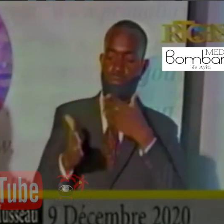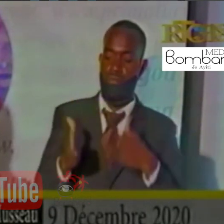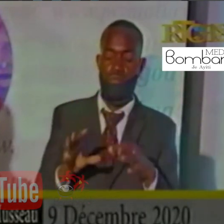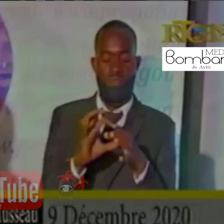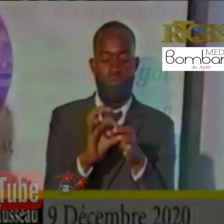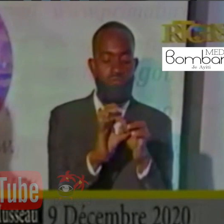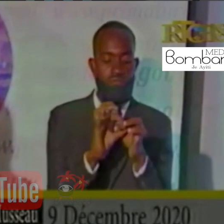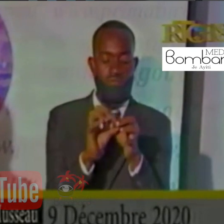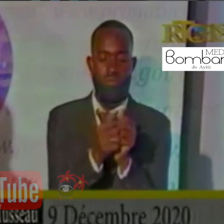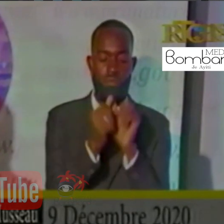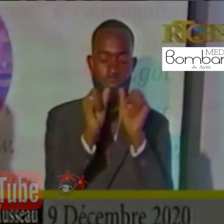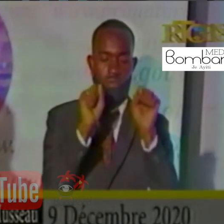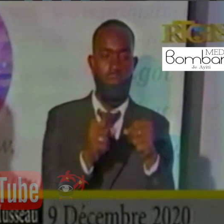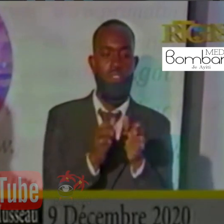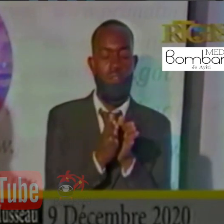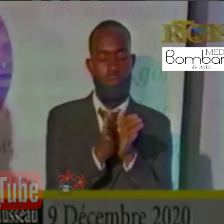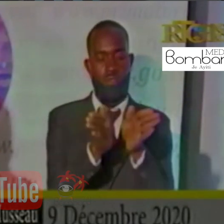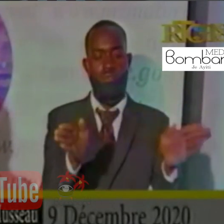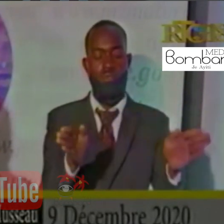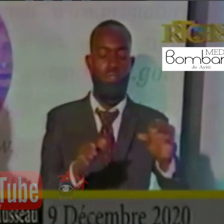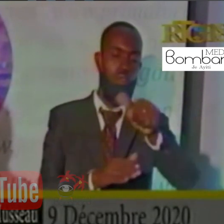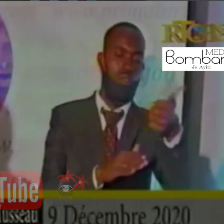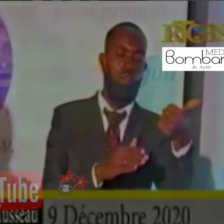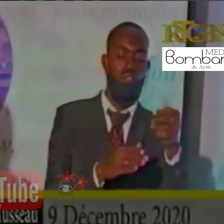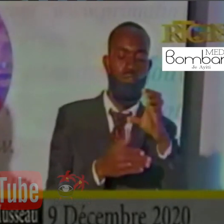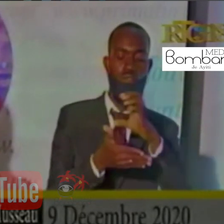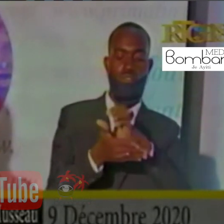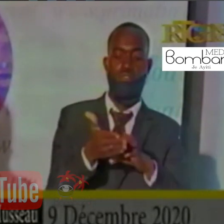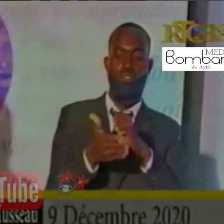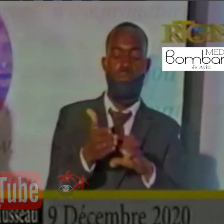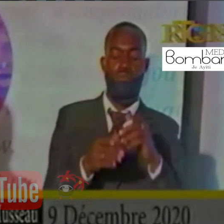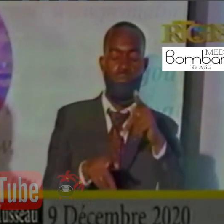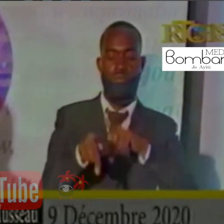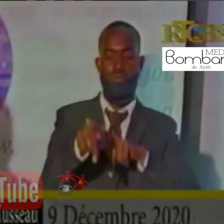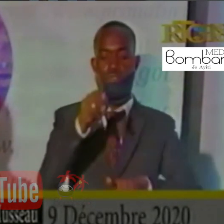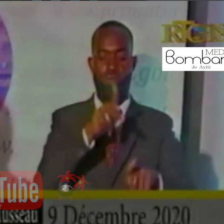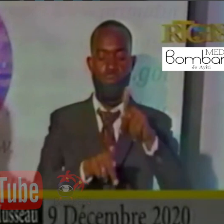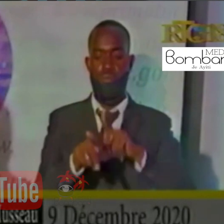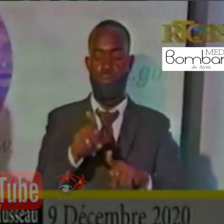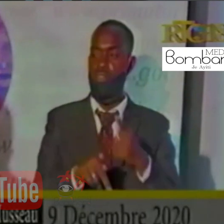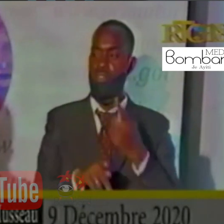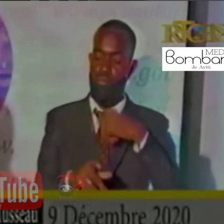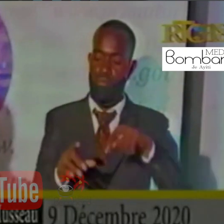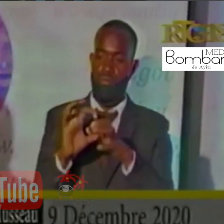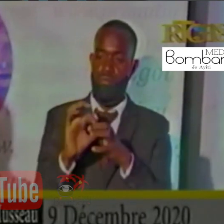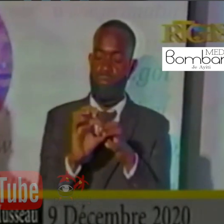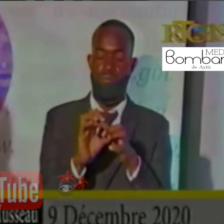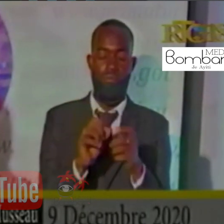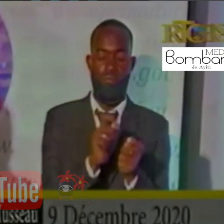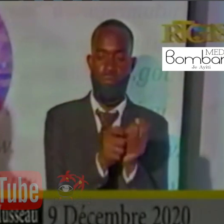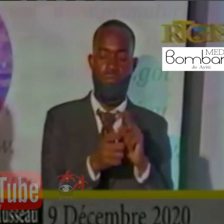consensus nécessaire pour ouvrir un nouveau chapitre dans l'histoire de notre peuple pour l'amélioration des cadres et de ses conditions de